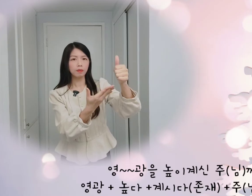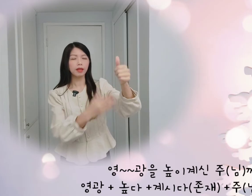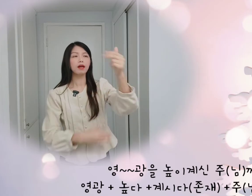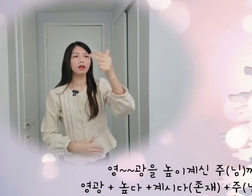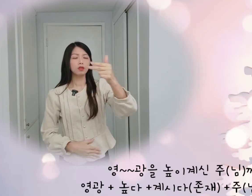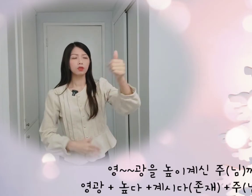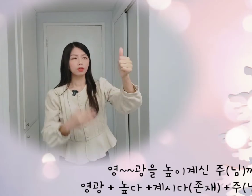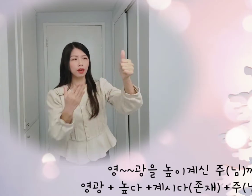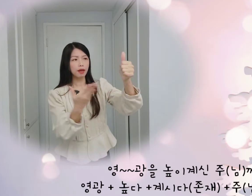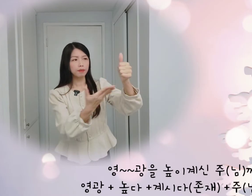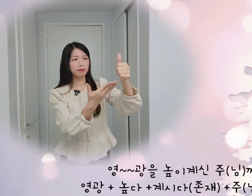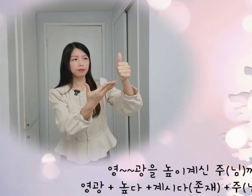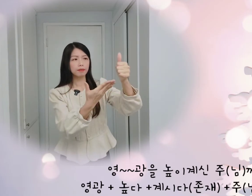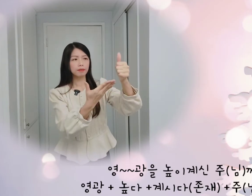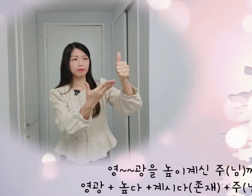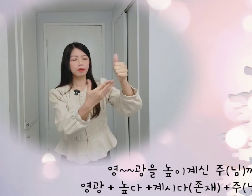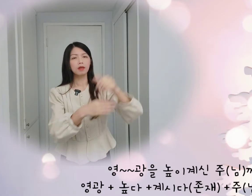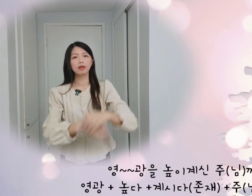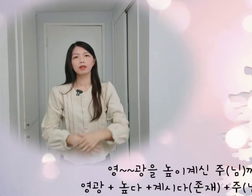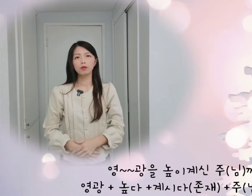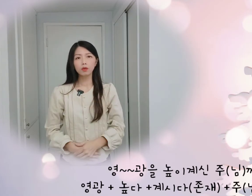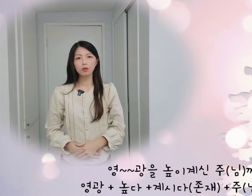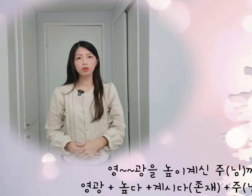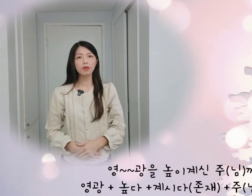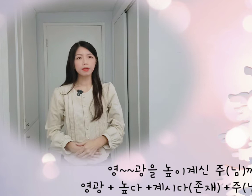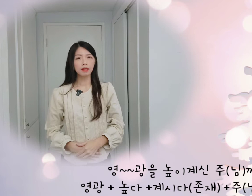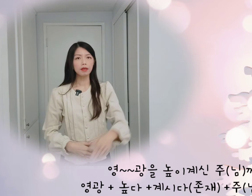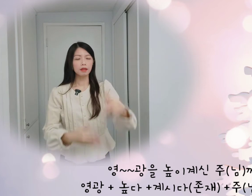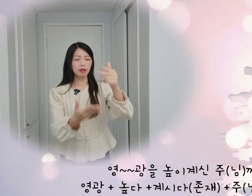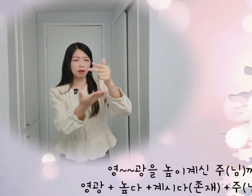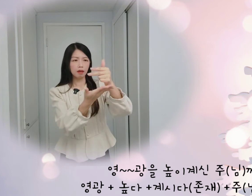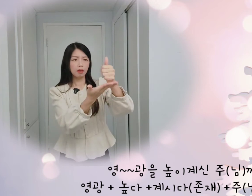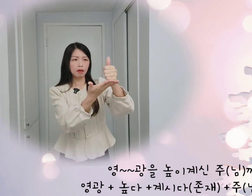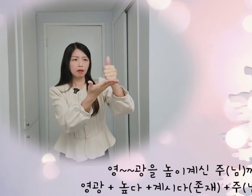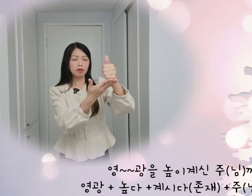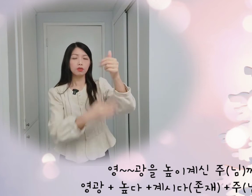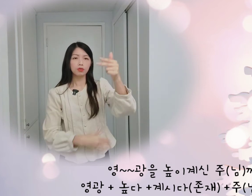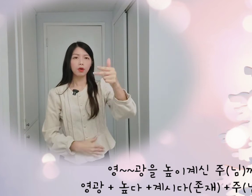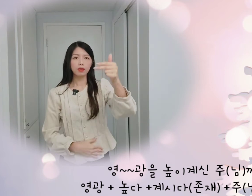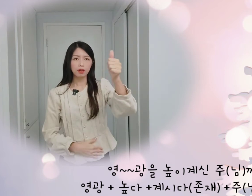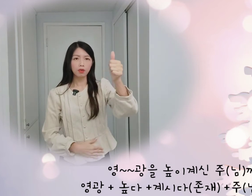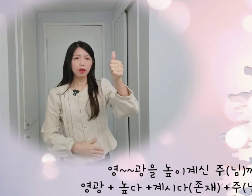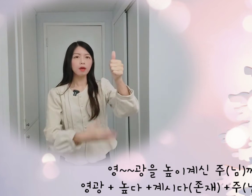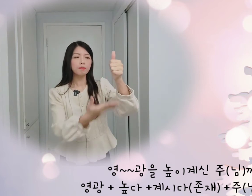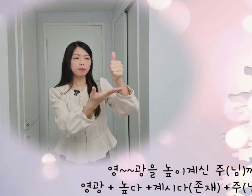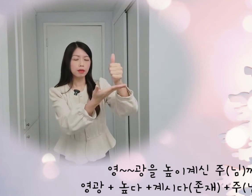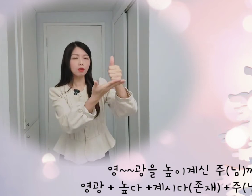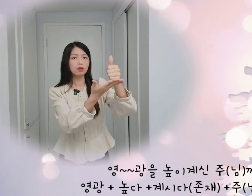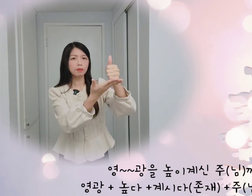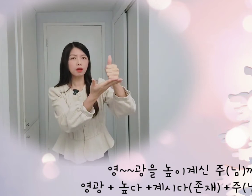하셔도 됩니다. 주께. 그리고 주님께는 주라고 하는 뜻의